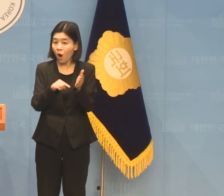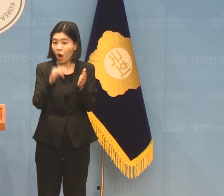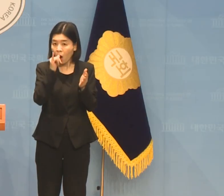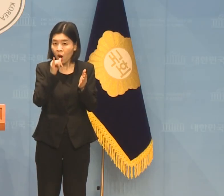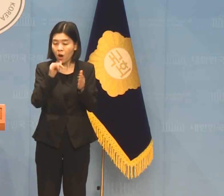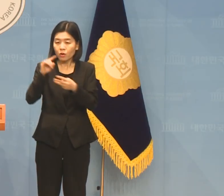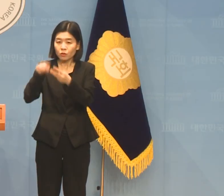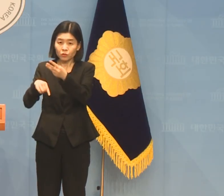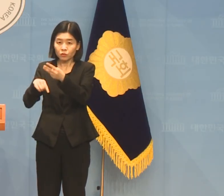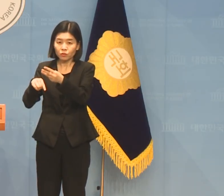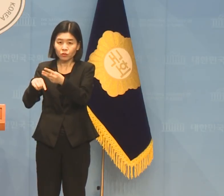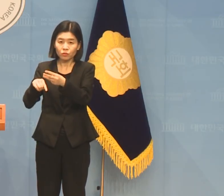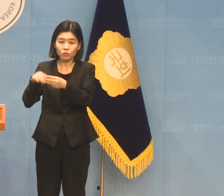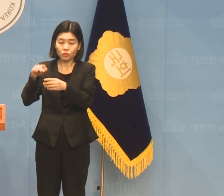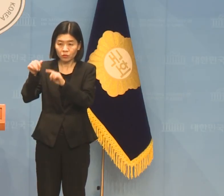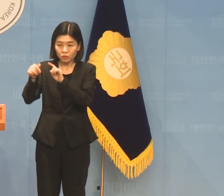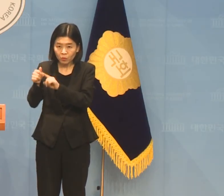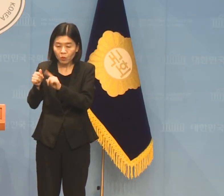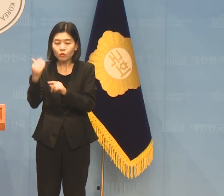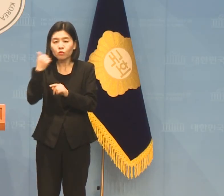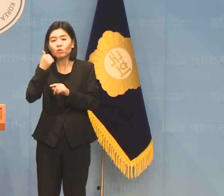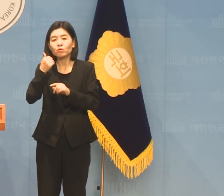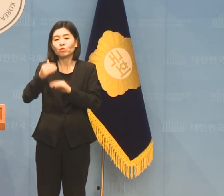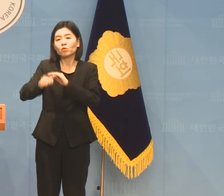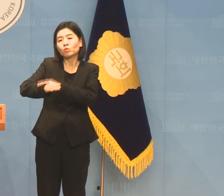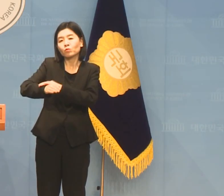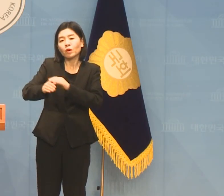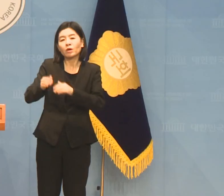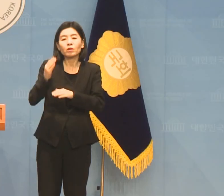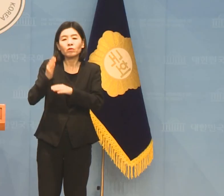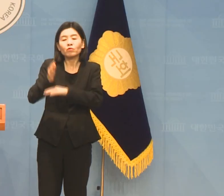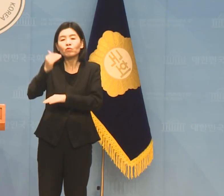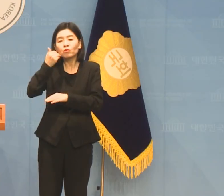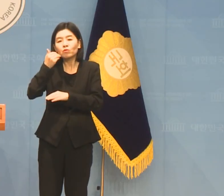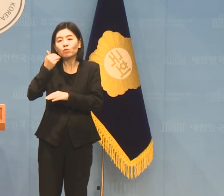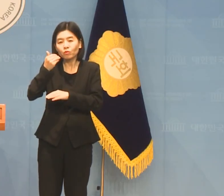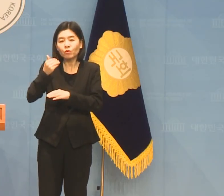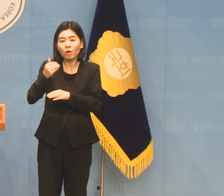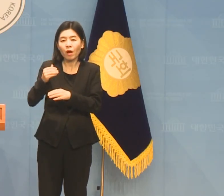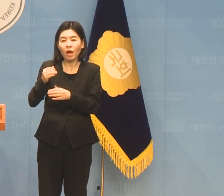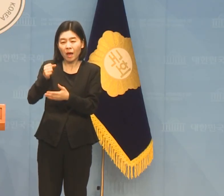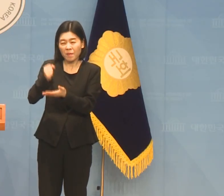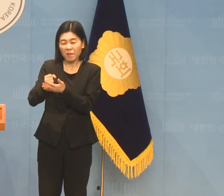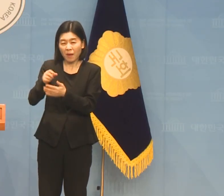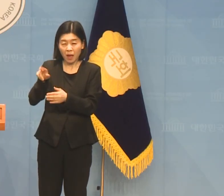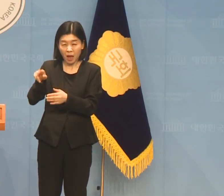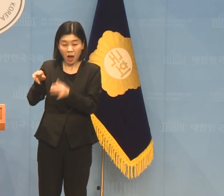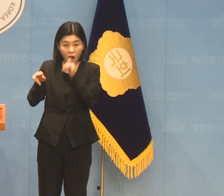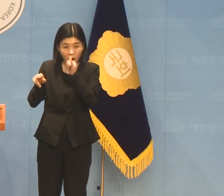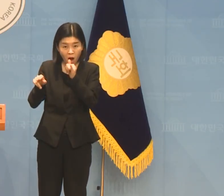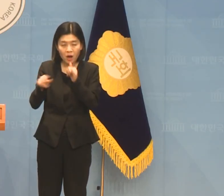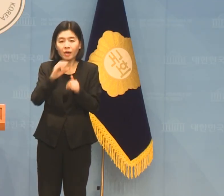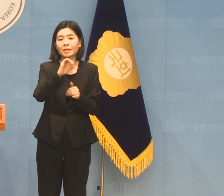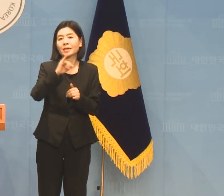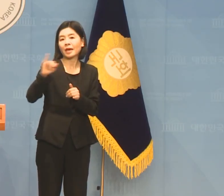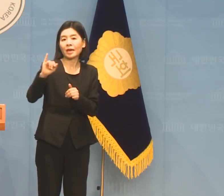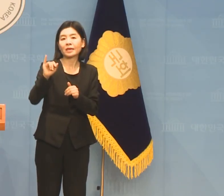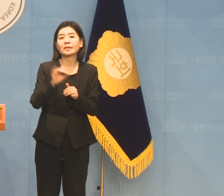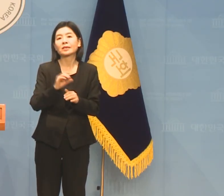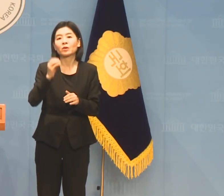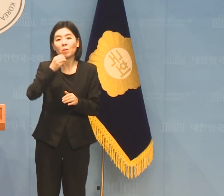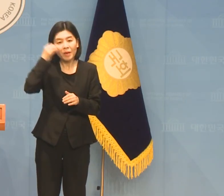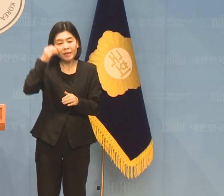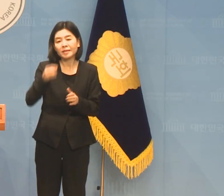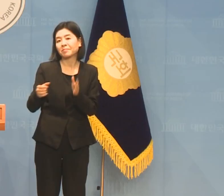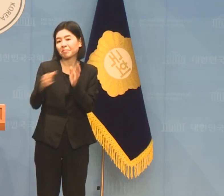인사에 대한 비판 댓글 URL로 복사한 뒤 예시 문구를 이용해 CIA 공식 홈페이지에 신고하는 방식으로 구체적인 절차를